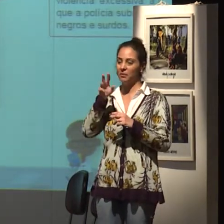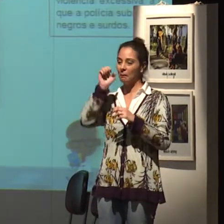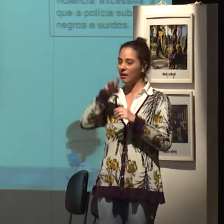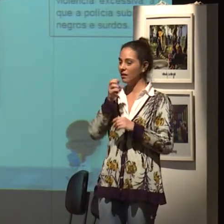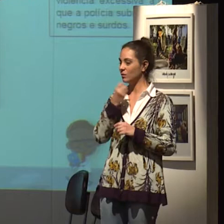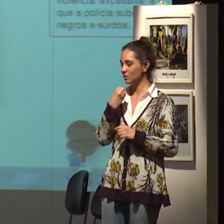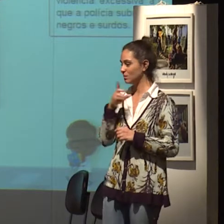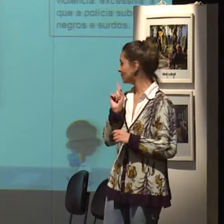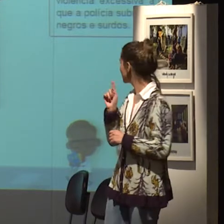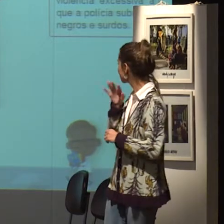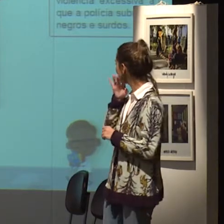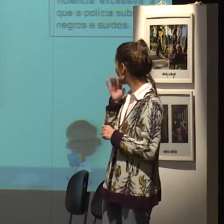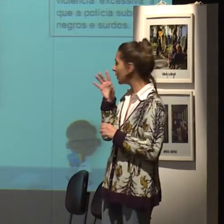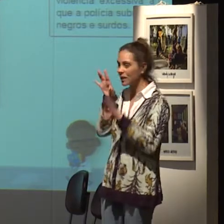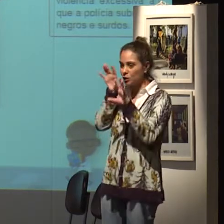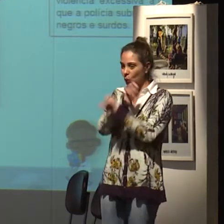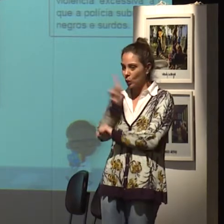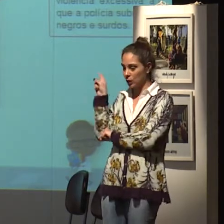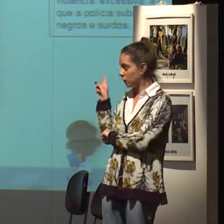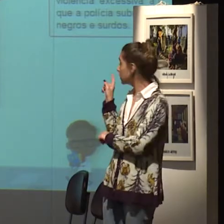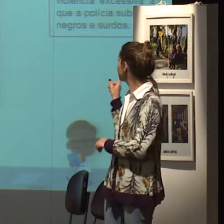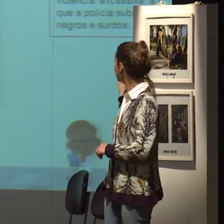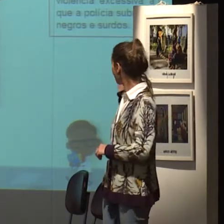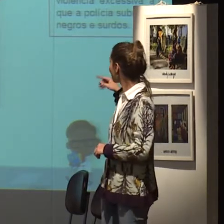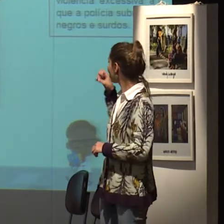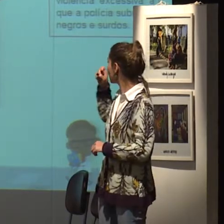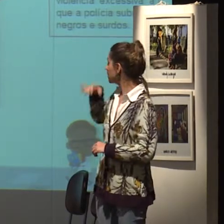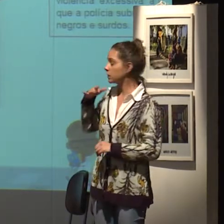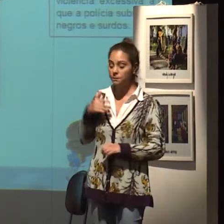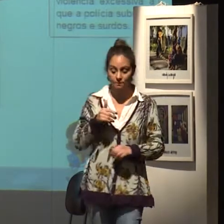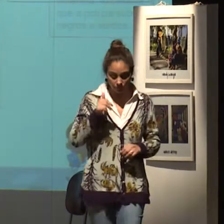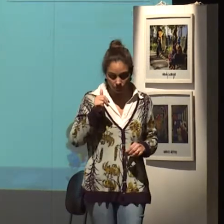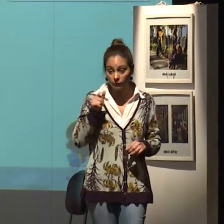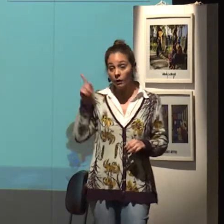Esse não dá para ver muito bem. É porque fica escuro naquela parte.